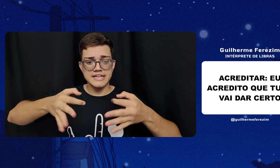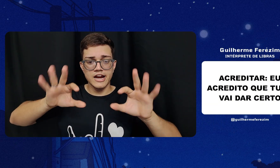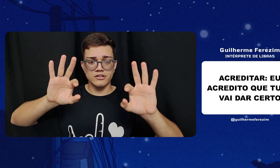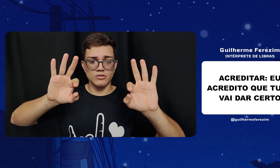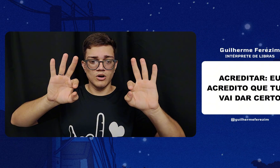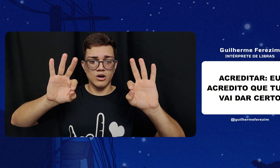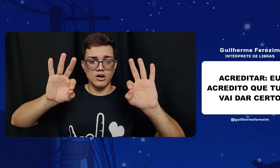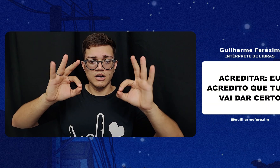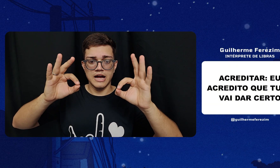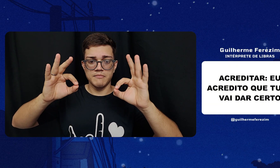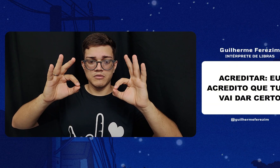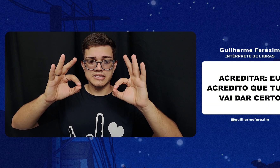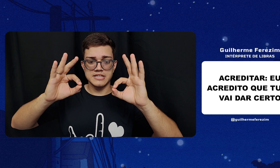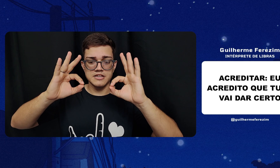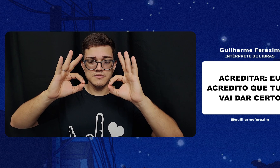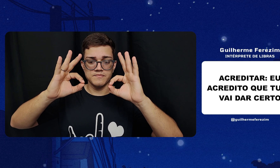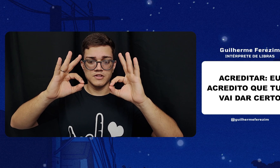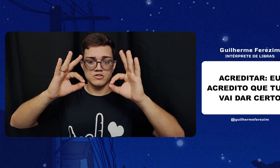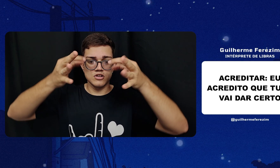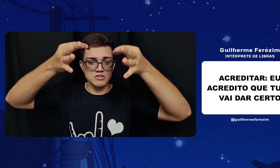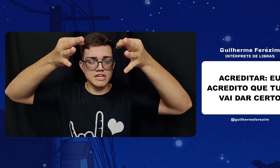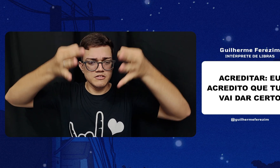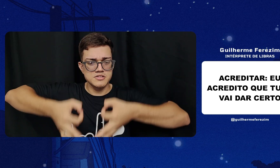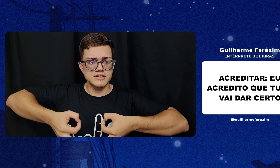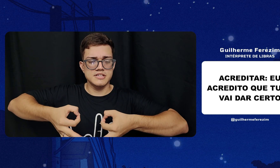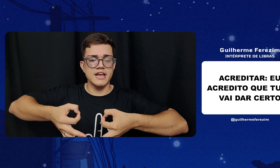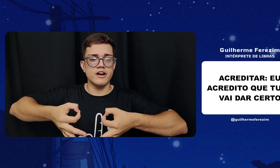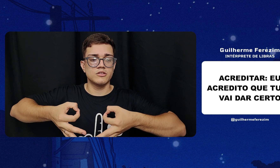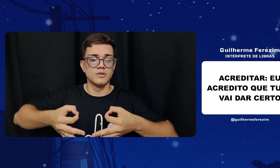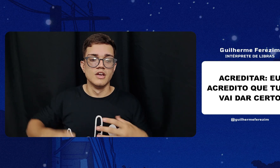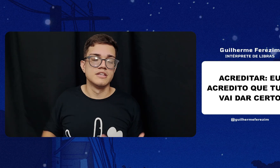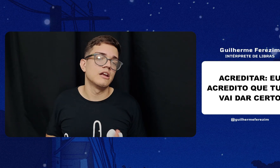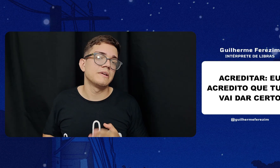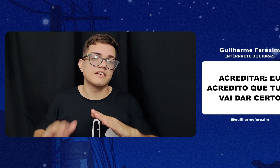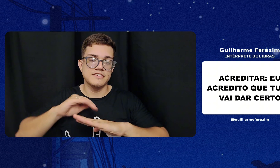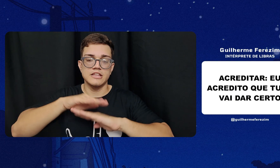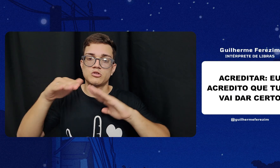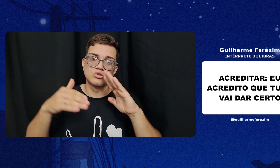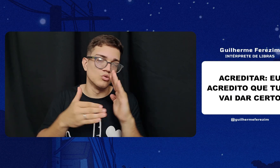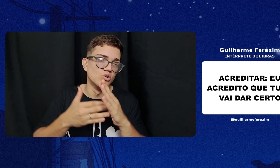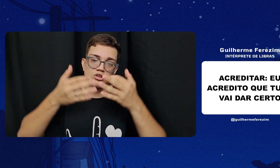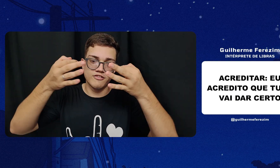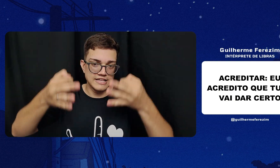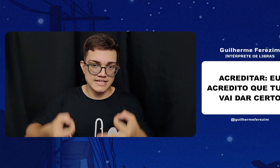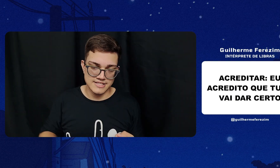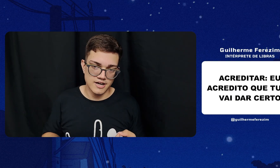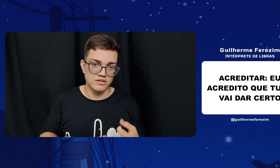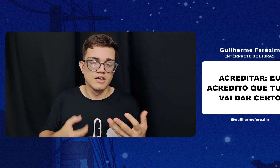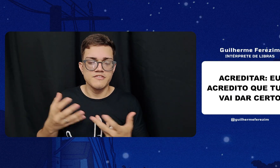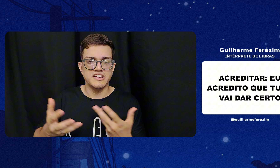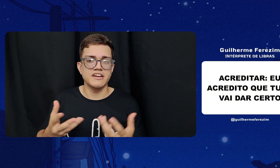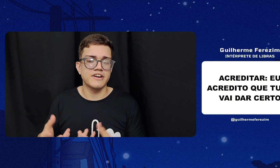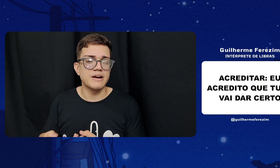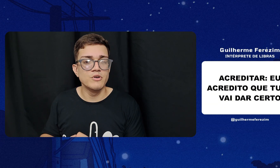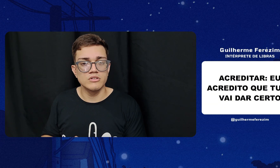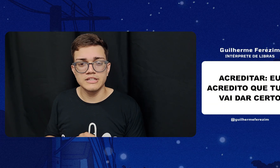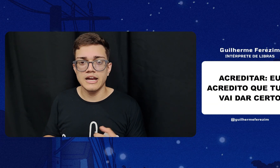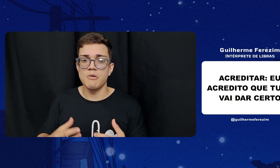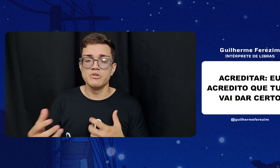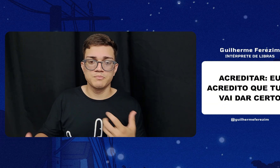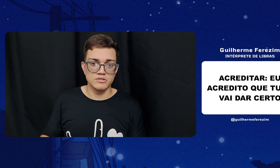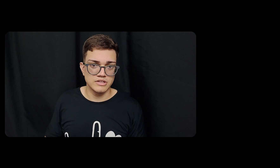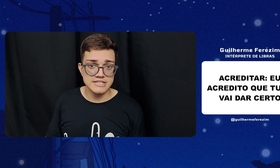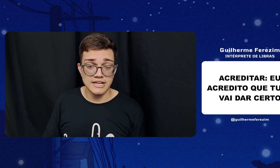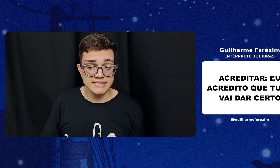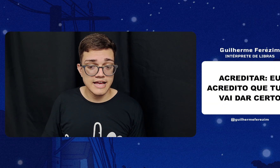dar certo. Ó, a mão assim, só os dedos certo. Você não precisa fazer tudo vai dar certo. Ficaria muito literal,